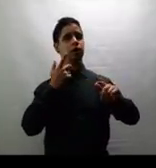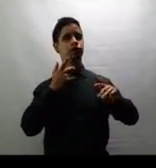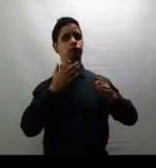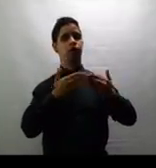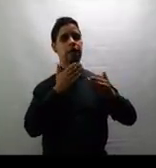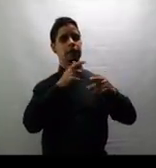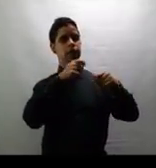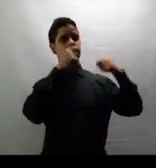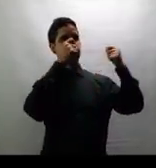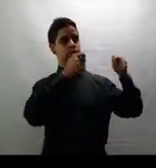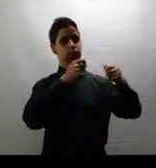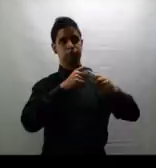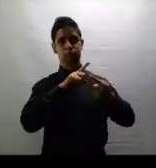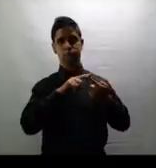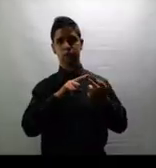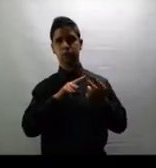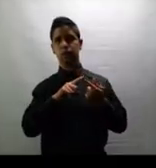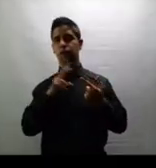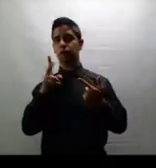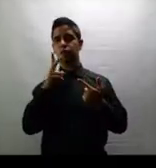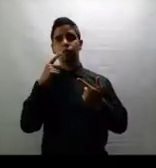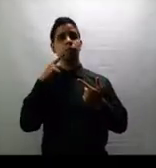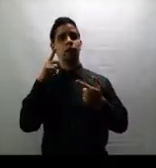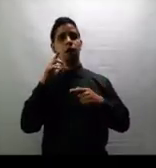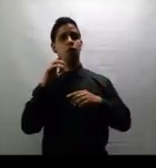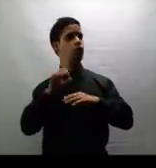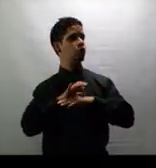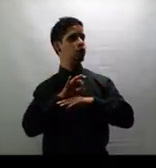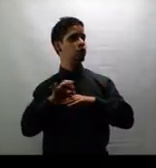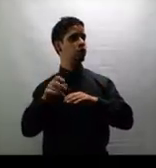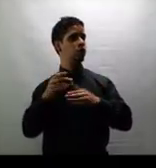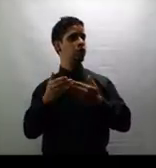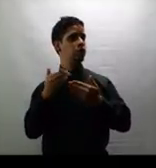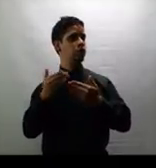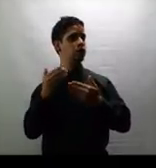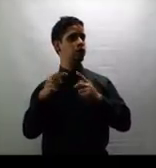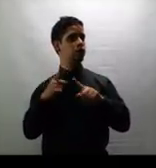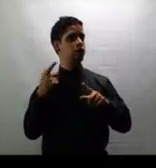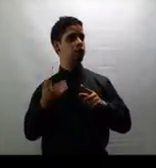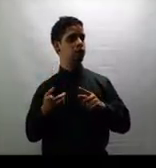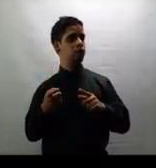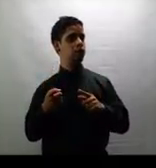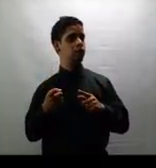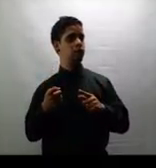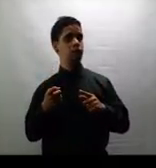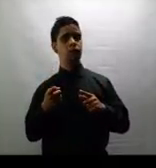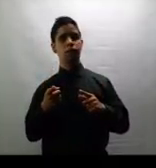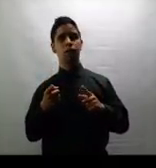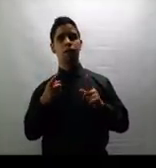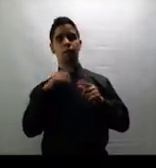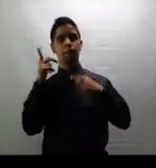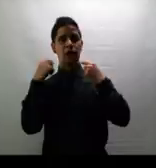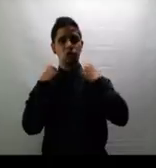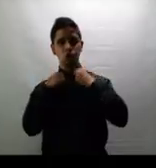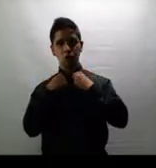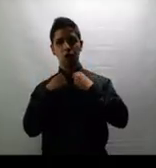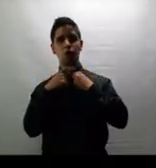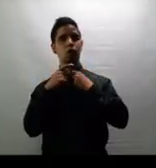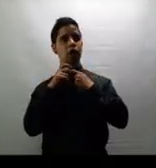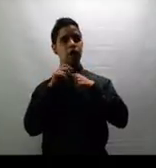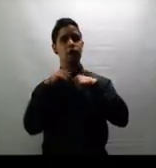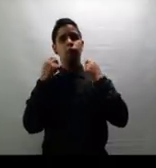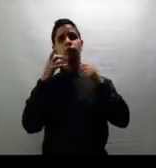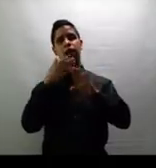fácilmente la segunda es que servía antiguamente para ayudar a atar pañuelos y cuellos de kittipong que estaban de moda